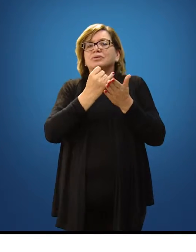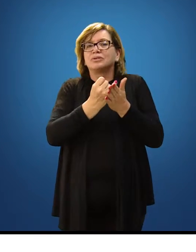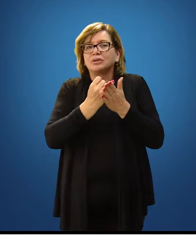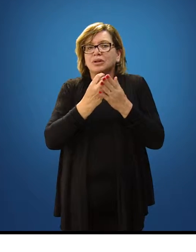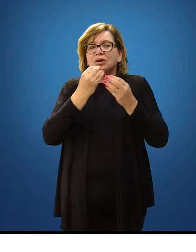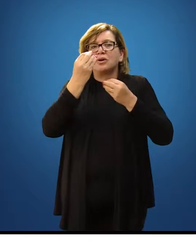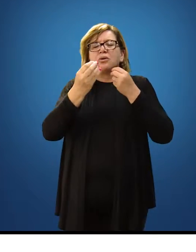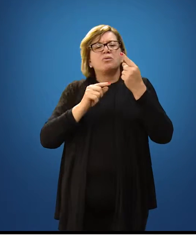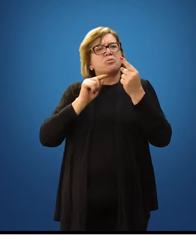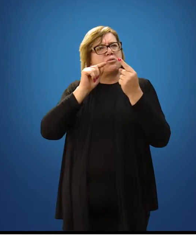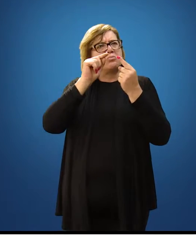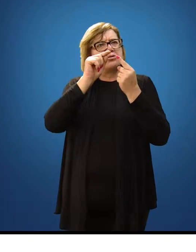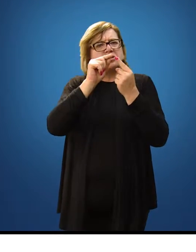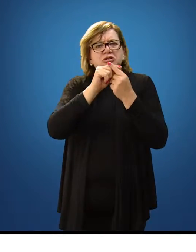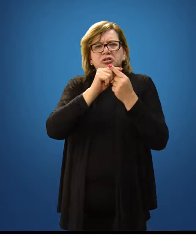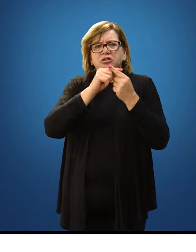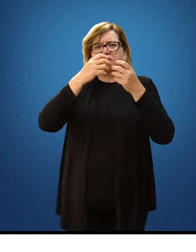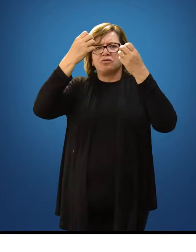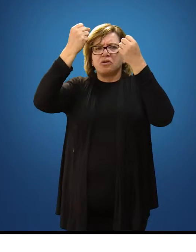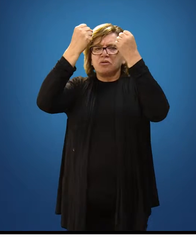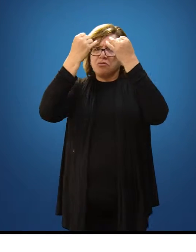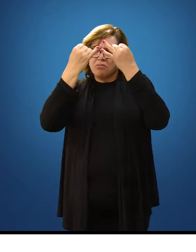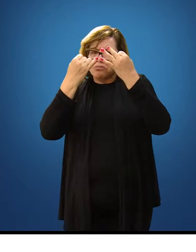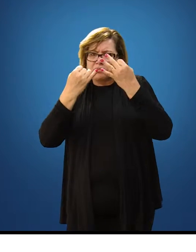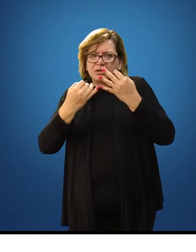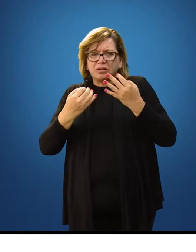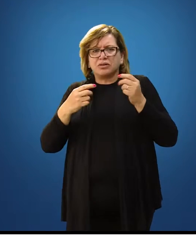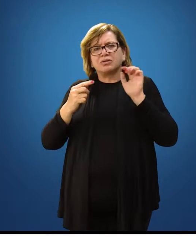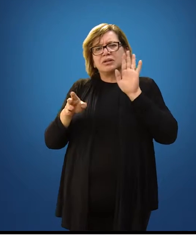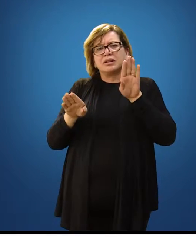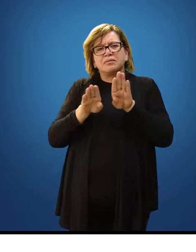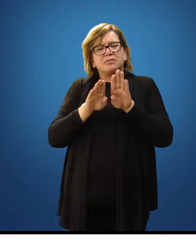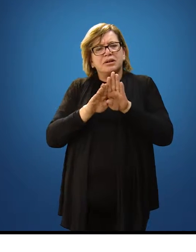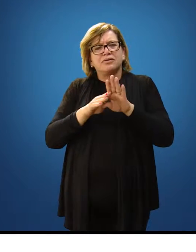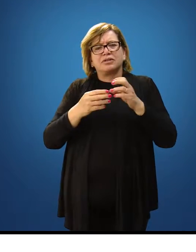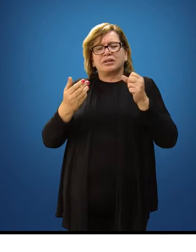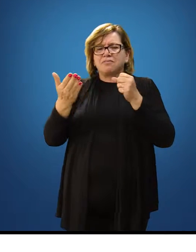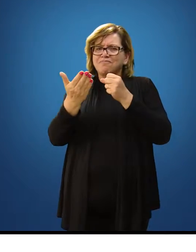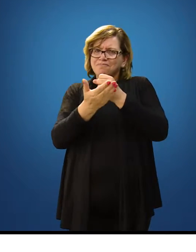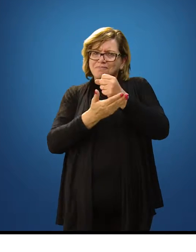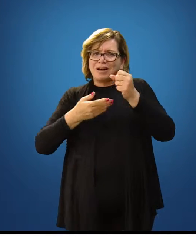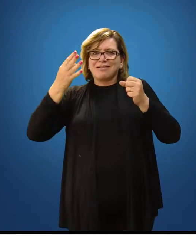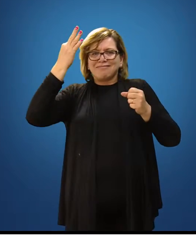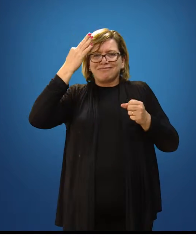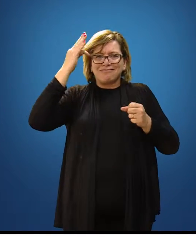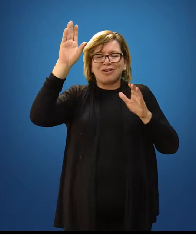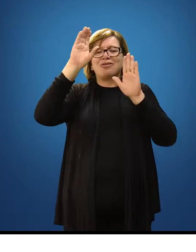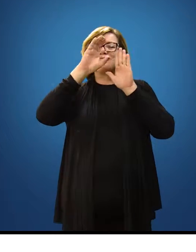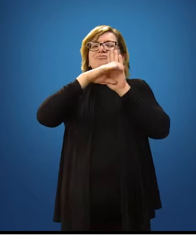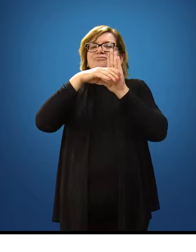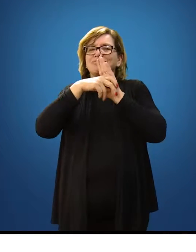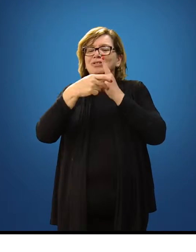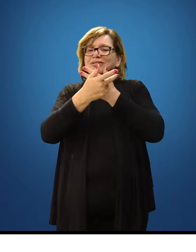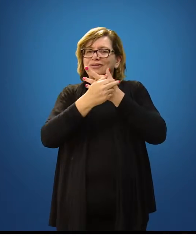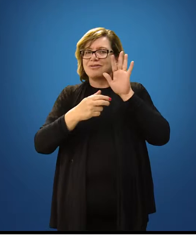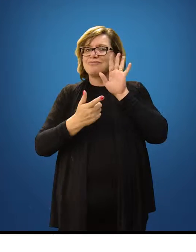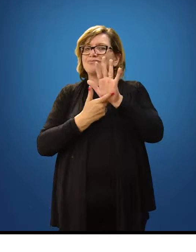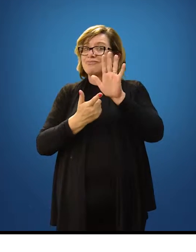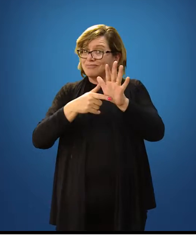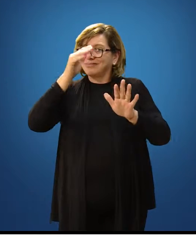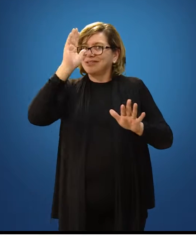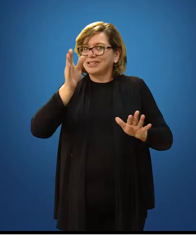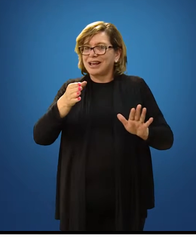elementos como objetivo e justificativa. Aqui você apresentou a fundamentação teórica, os conceitos centrais que embasam o seu estudo.